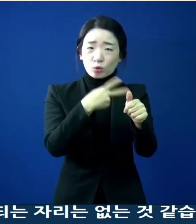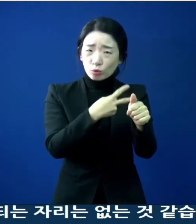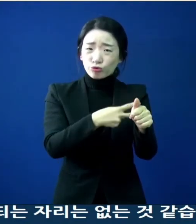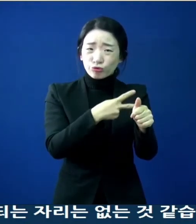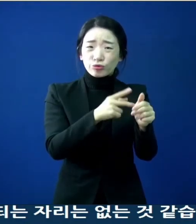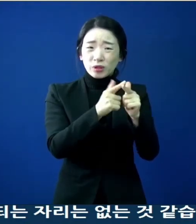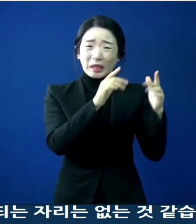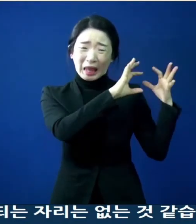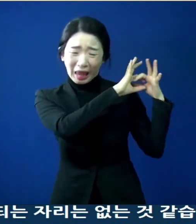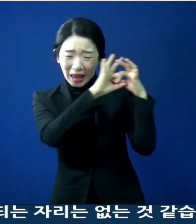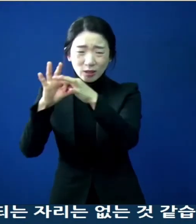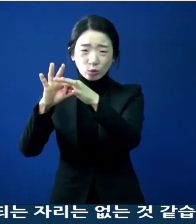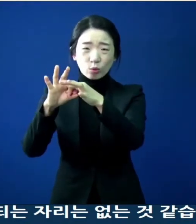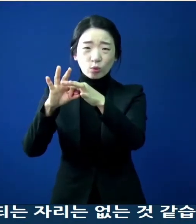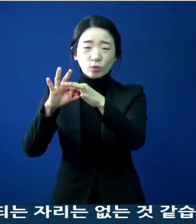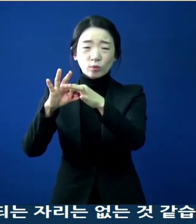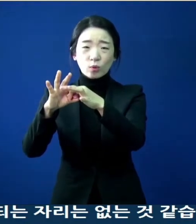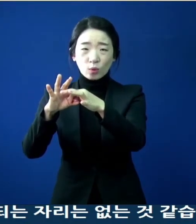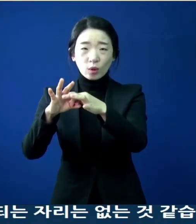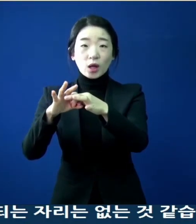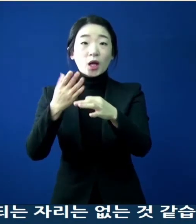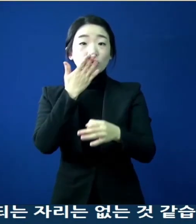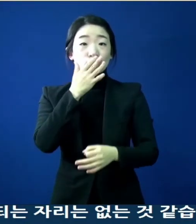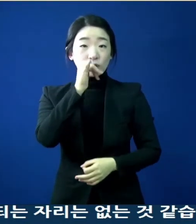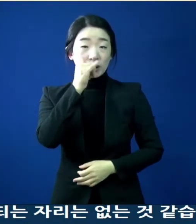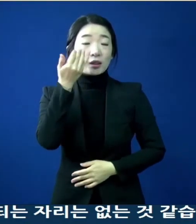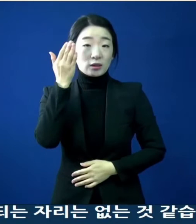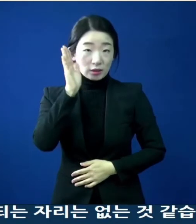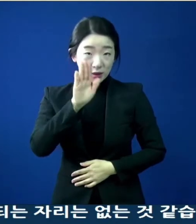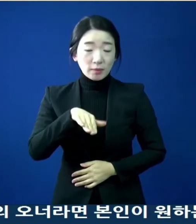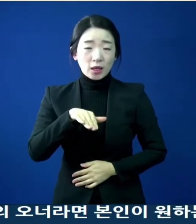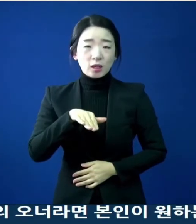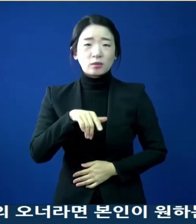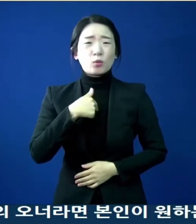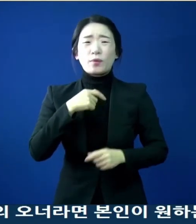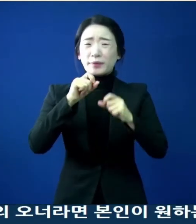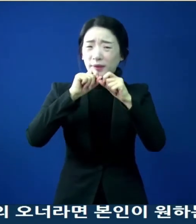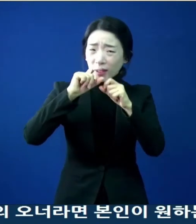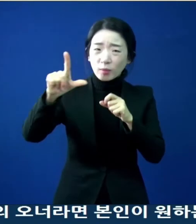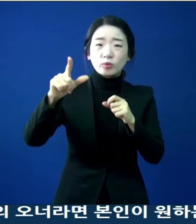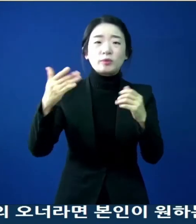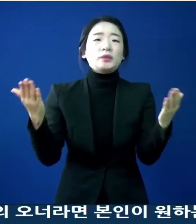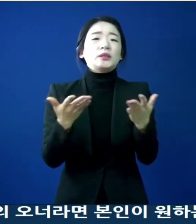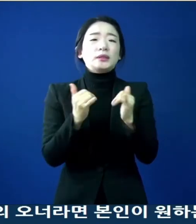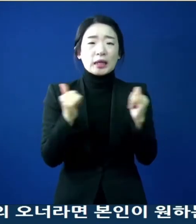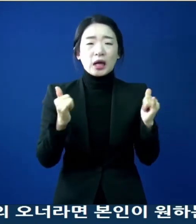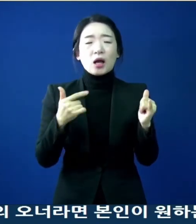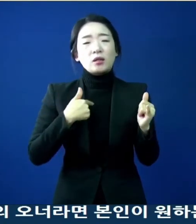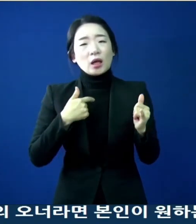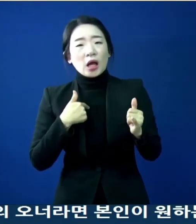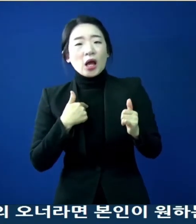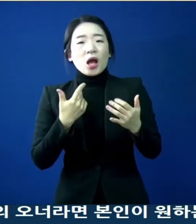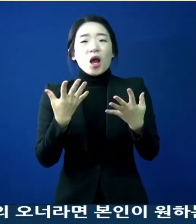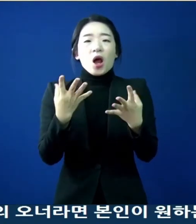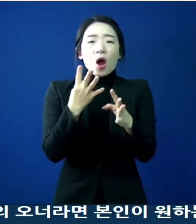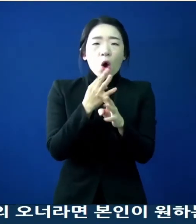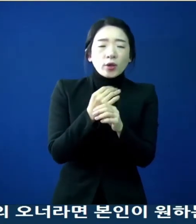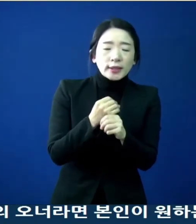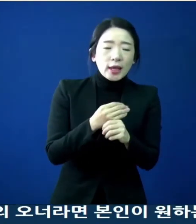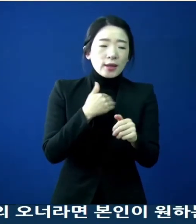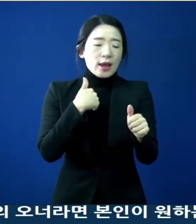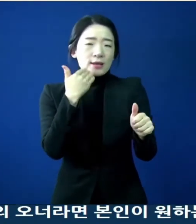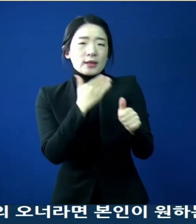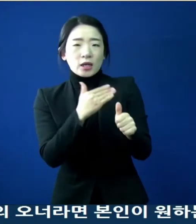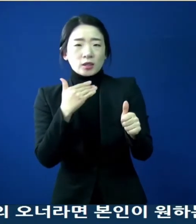그분들은 은퇴할 연령까지는 보장이 돼 있다 보겠죠. 그러나 대부분의 직장은 그렇지 않습니다. 열심히 계속해서